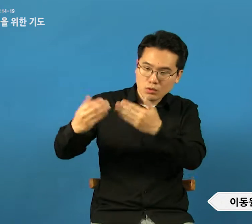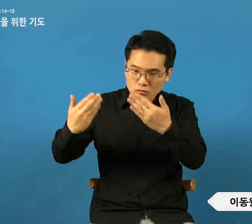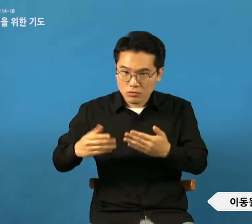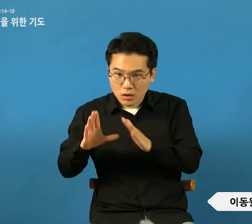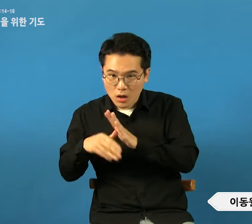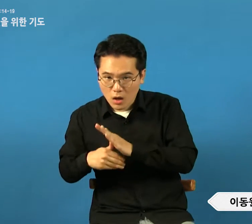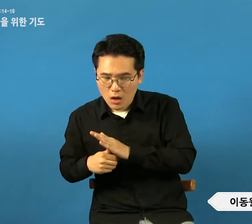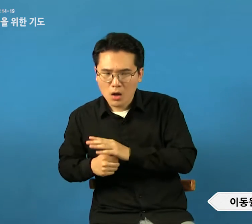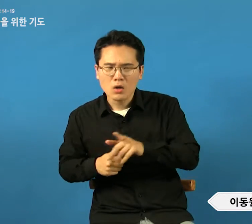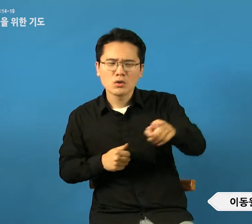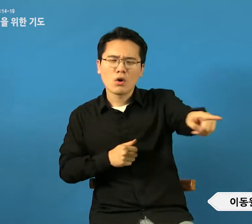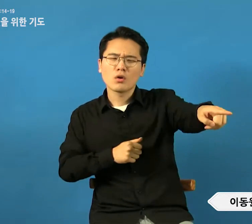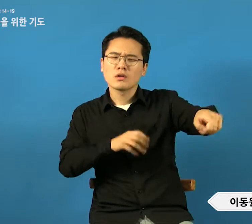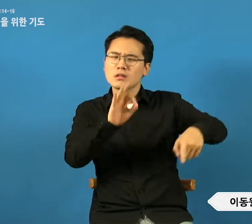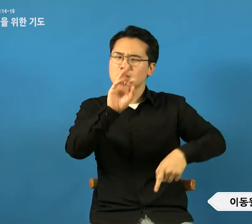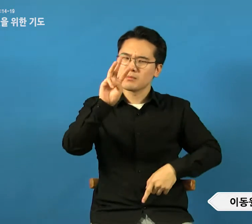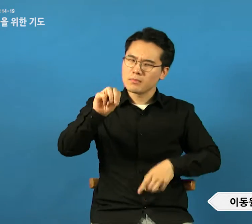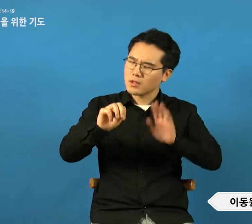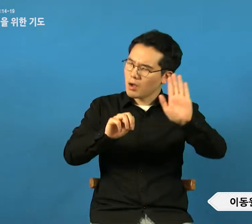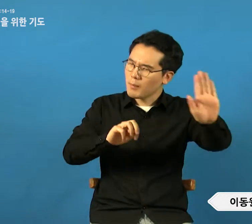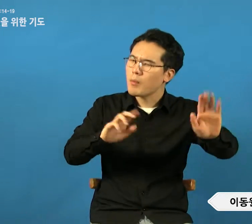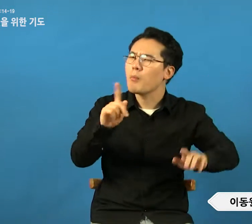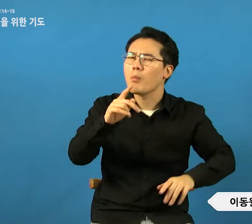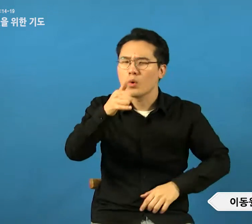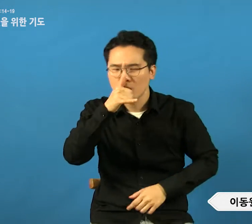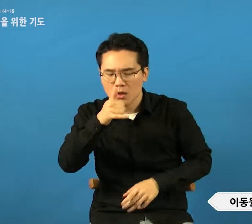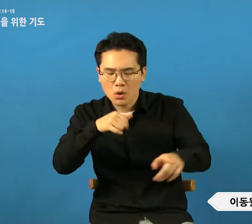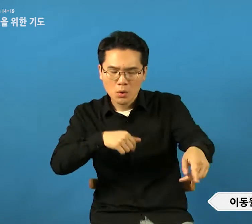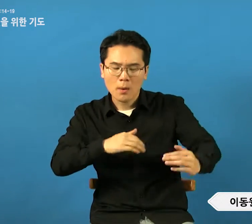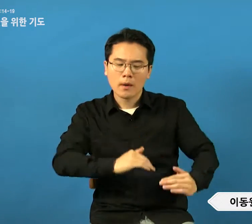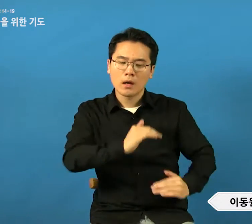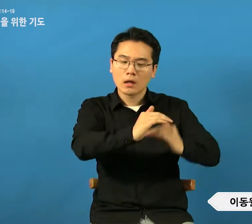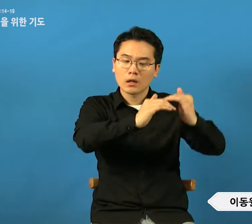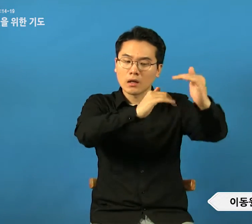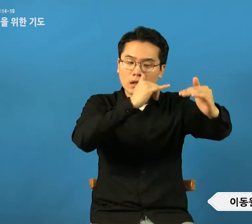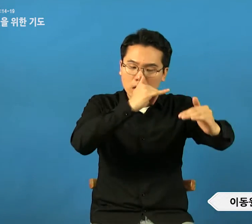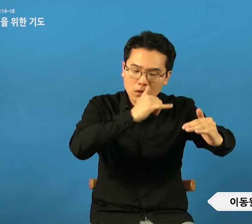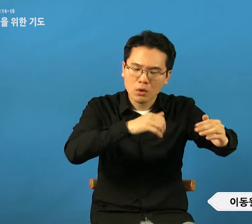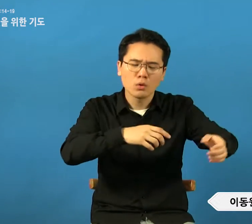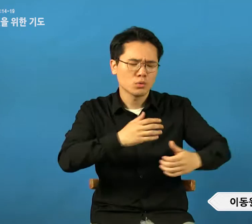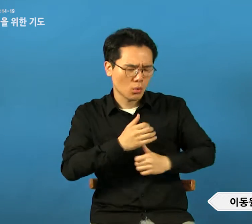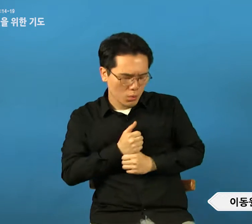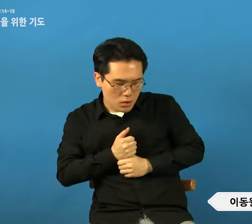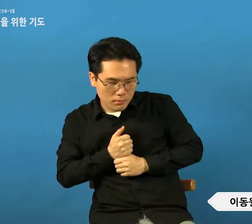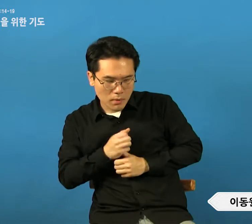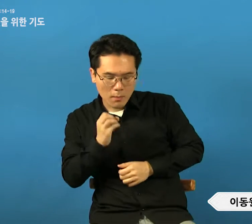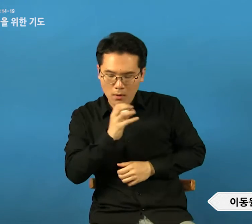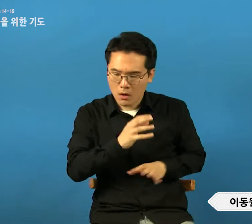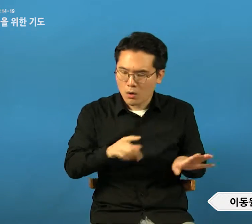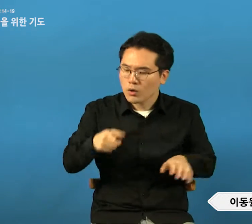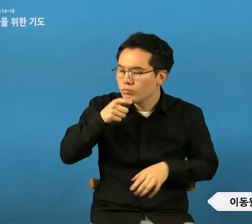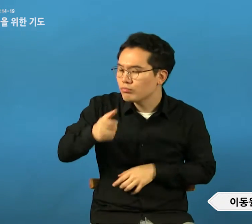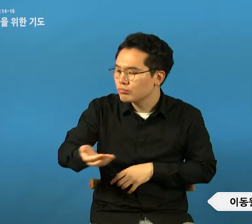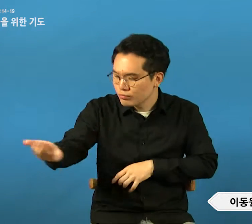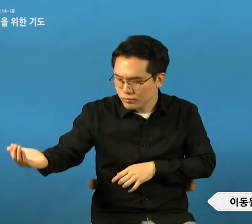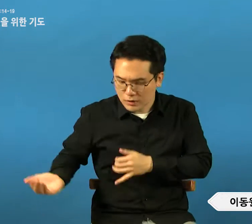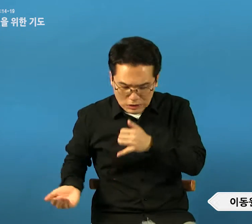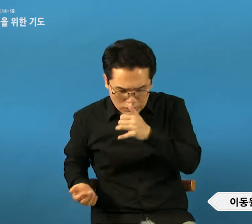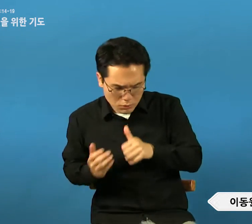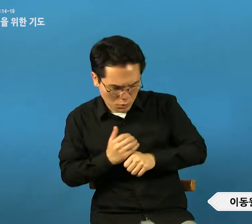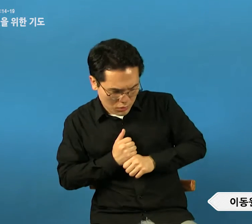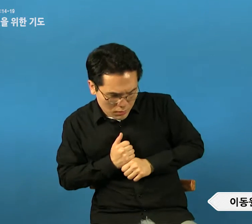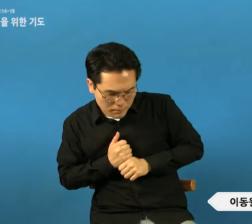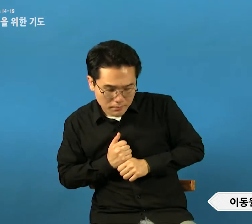전방에 저 앞에 뭐가 있다고 말하지 않습니다. 요 앞에 층계가 있으니까 발을 조심하라고. 앞에 물이 있다고. 제가 저를